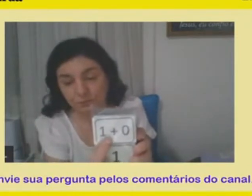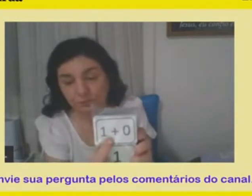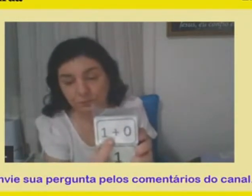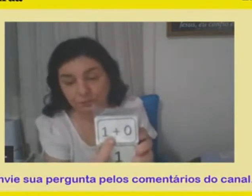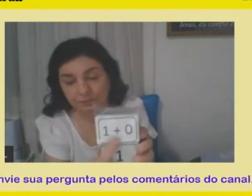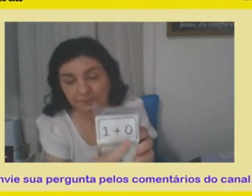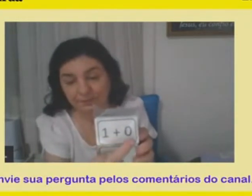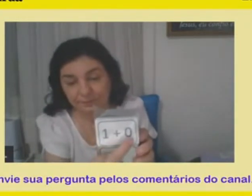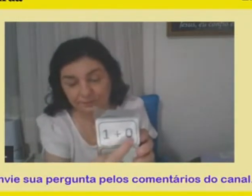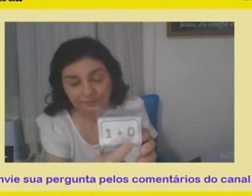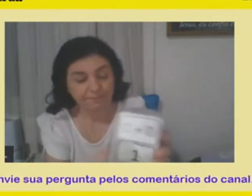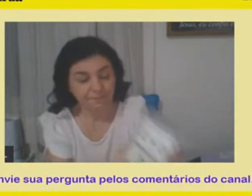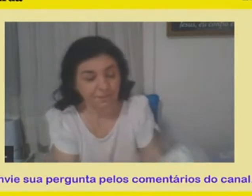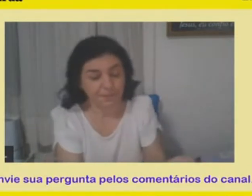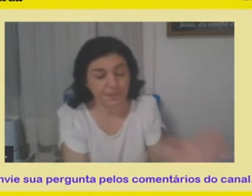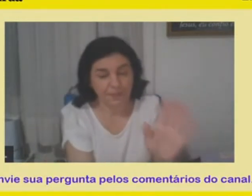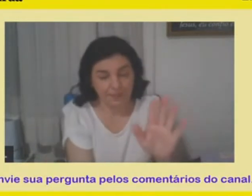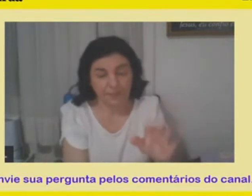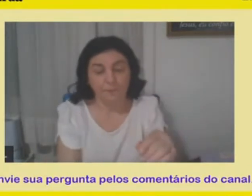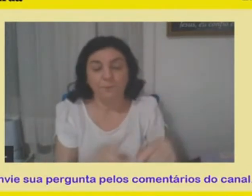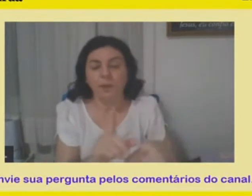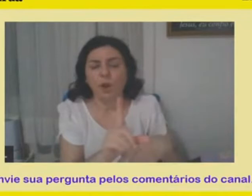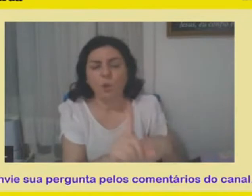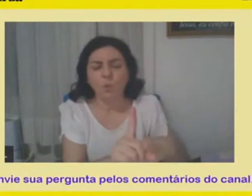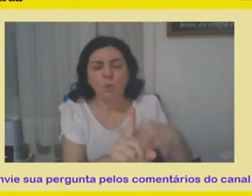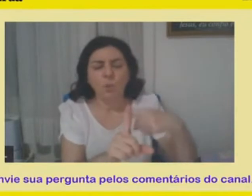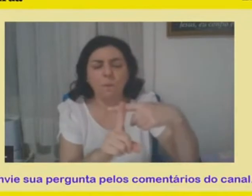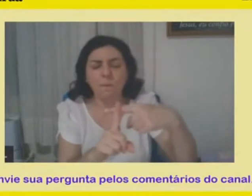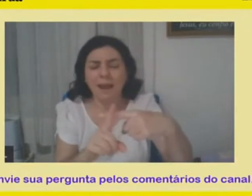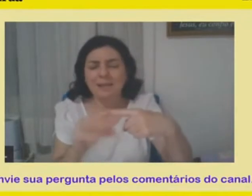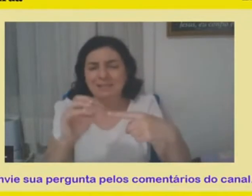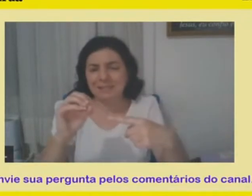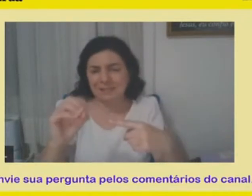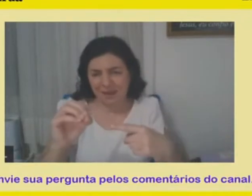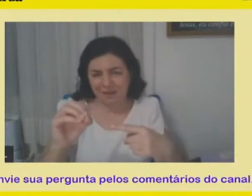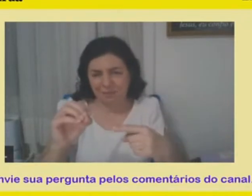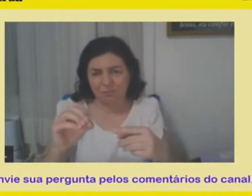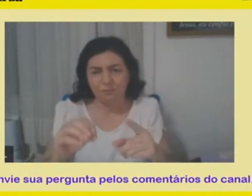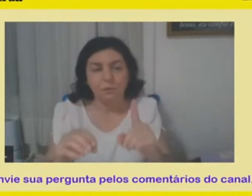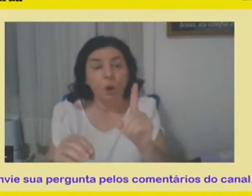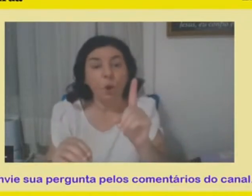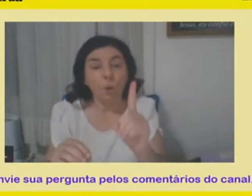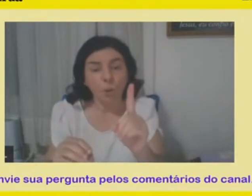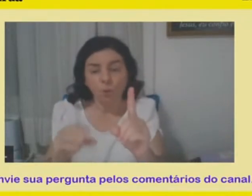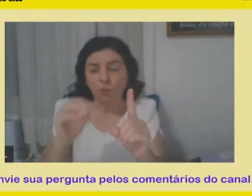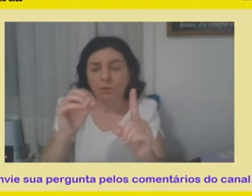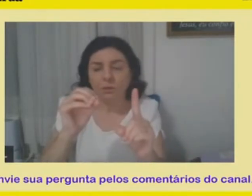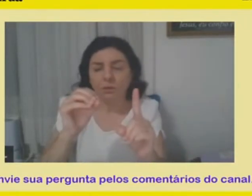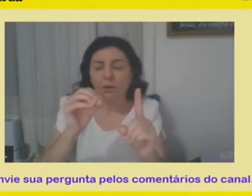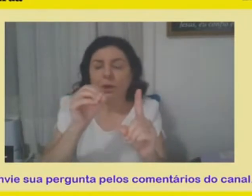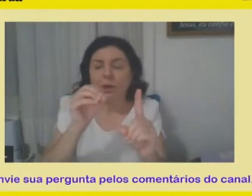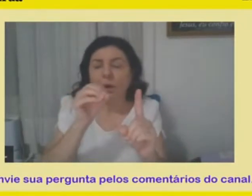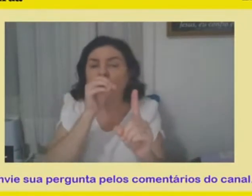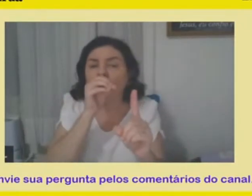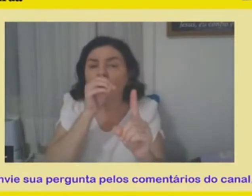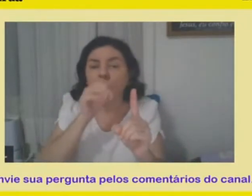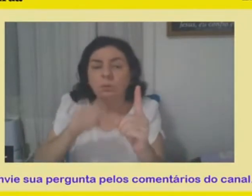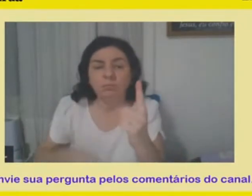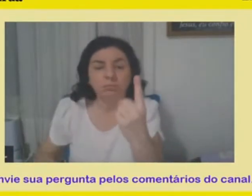começar a soma agora. Vamos fazer soma em língua de sinais também. 1 mais 0.